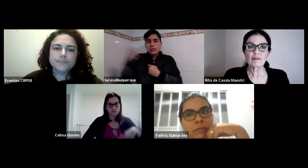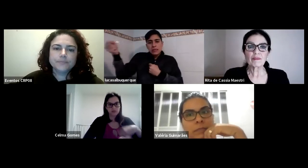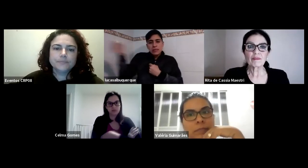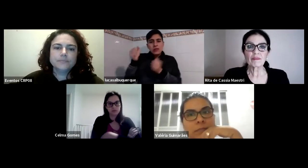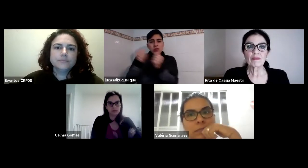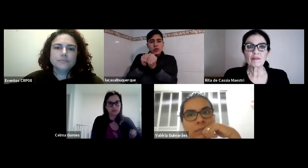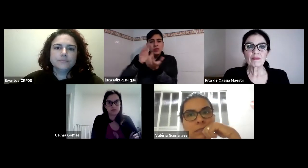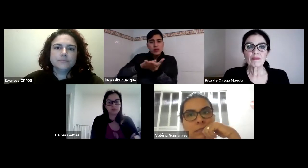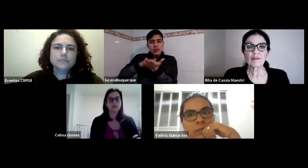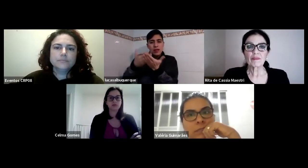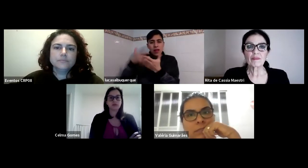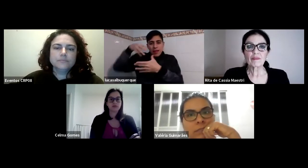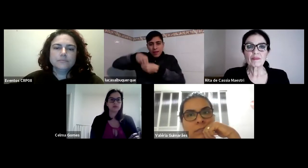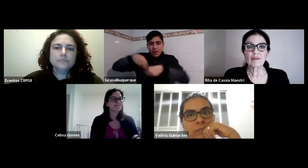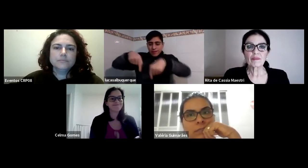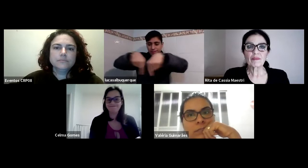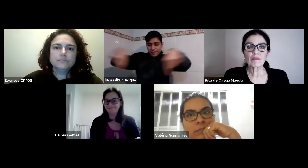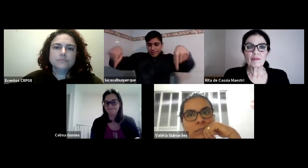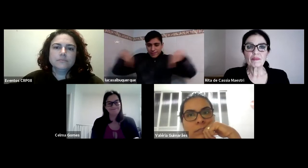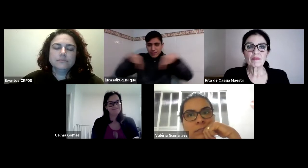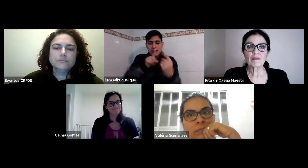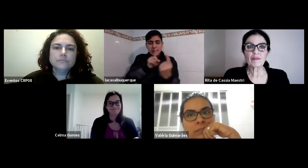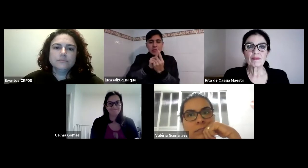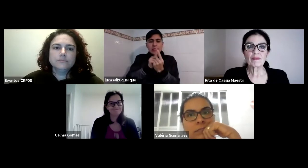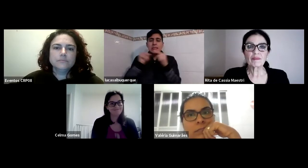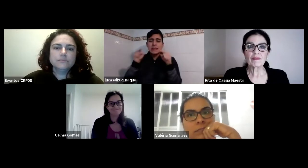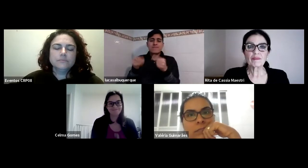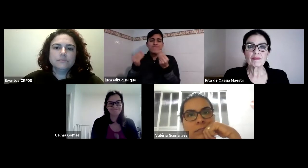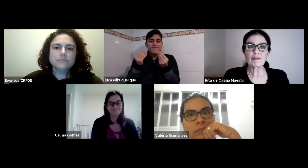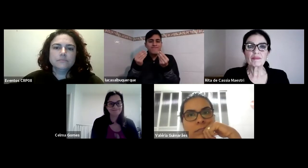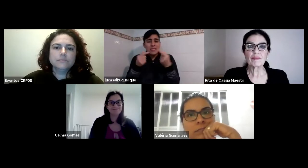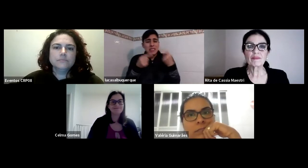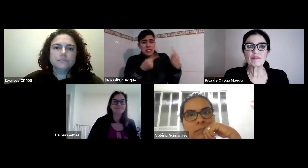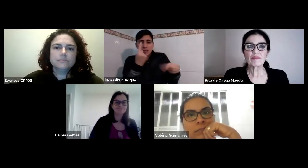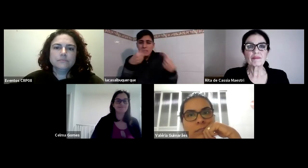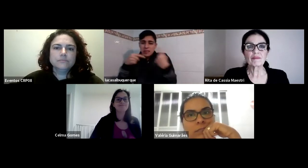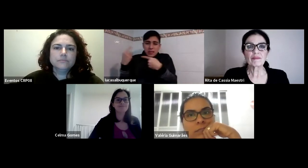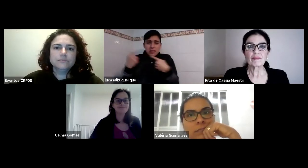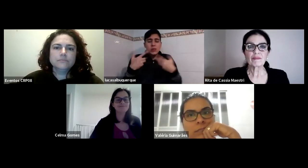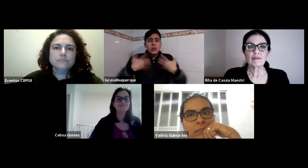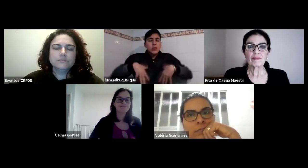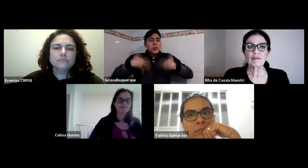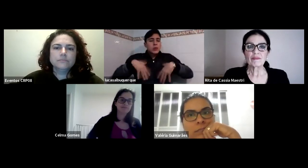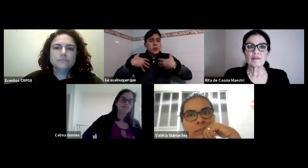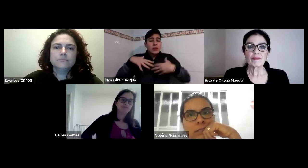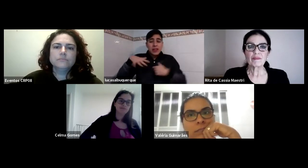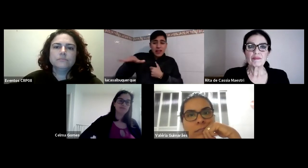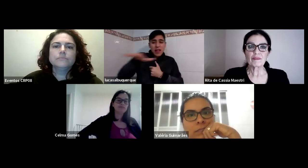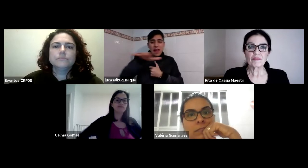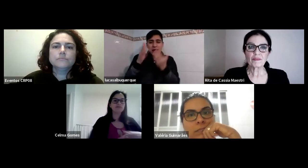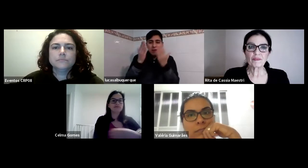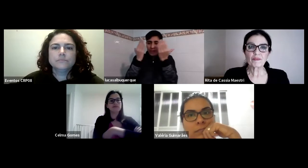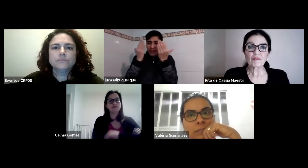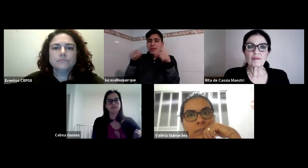dentro do consultório, que também é uma discussão também bem grande dentro da área de